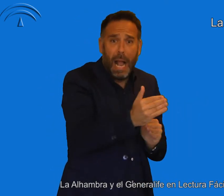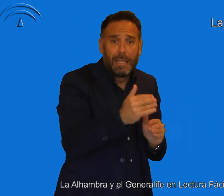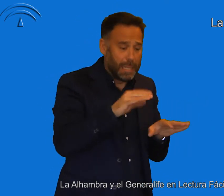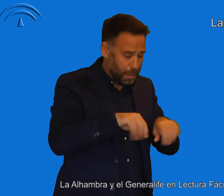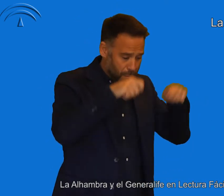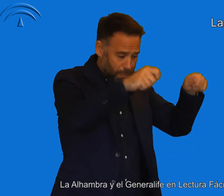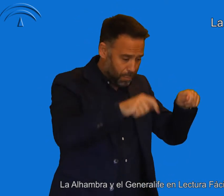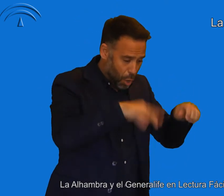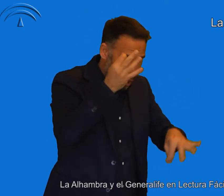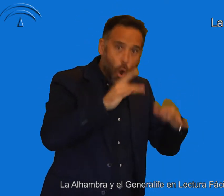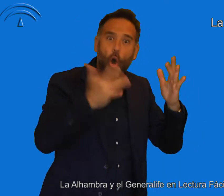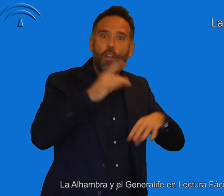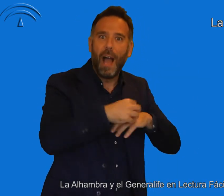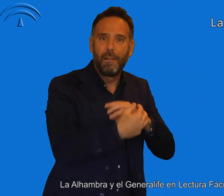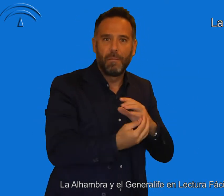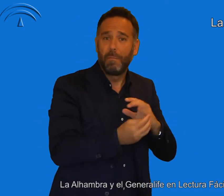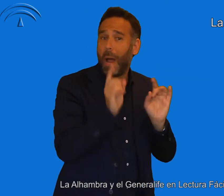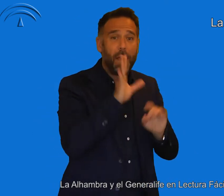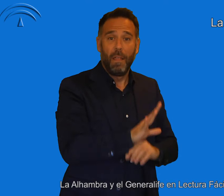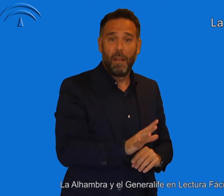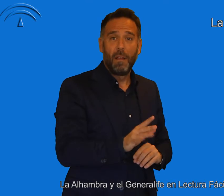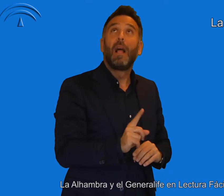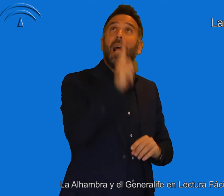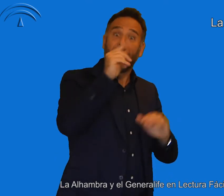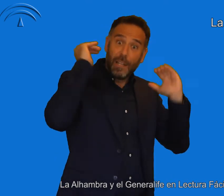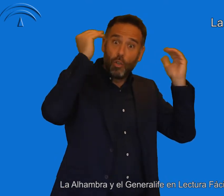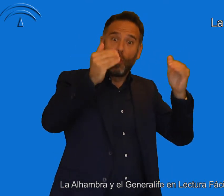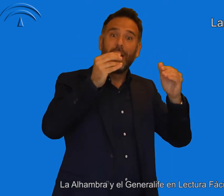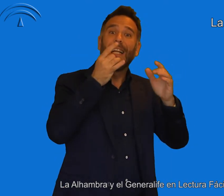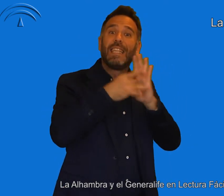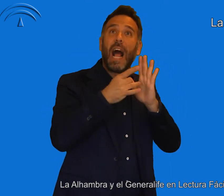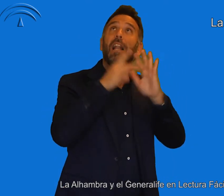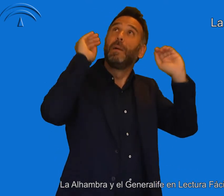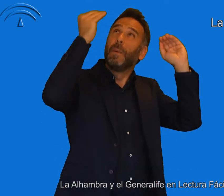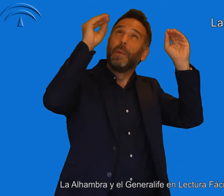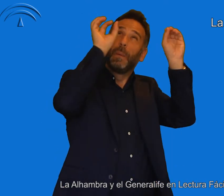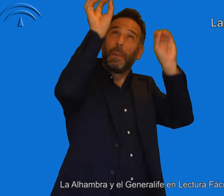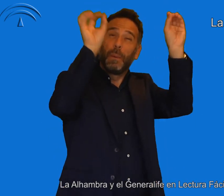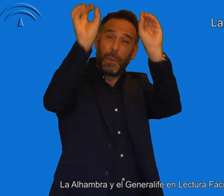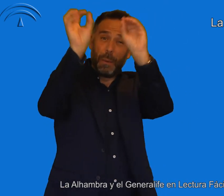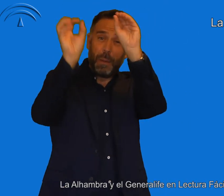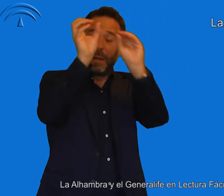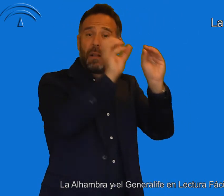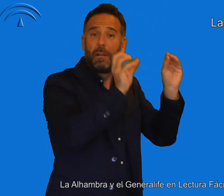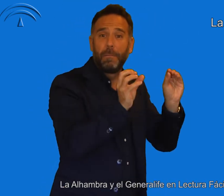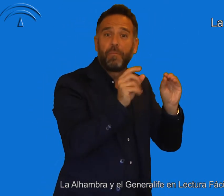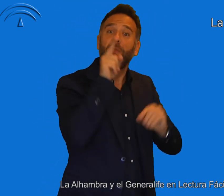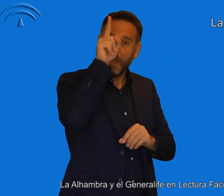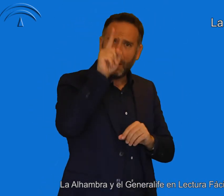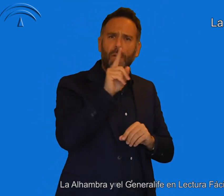joyas. Tiene una vidriera de colores en el techo. Los artesanos nazaríes hicieron aquí los motivos